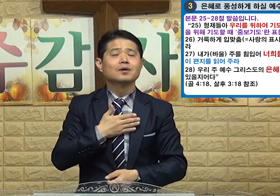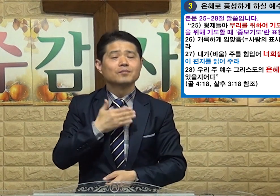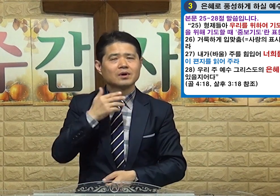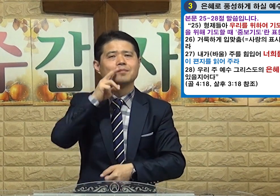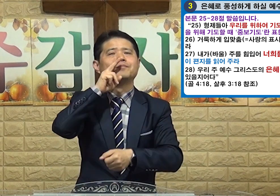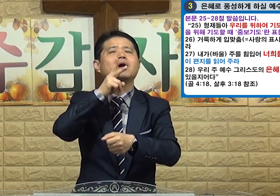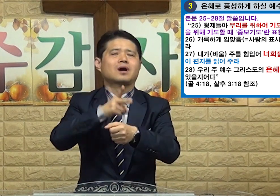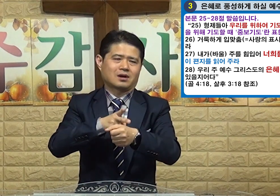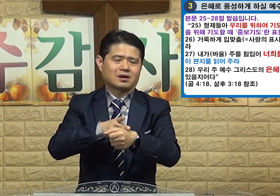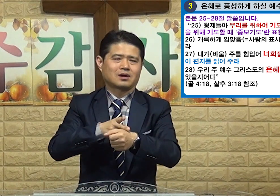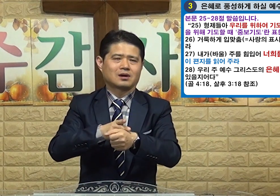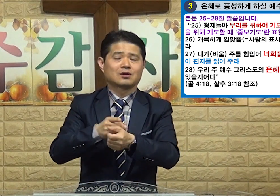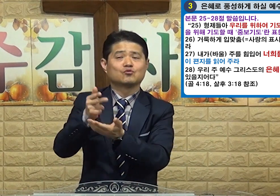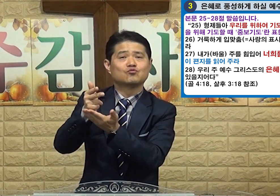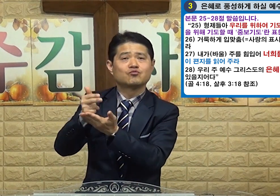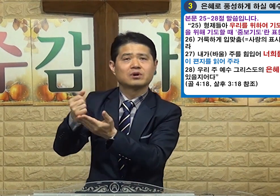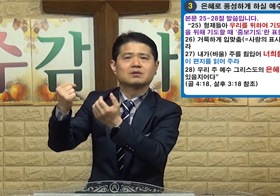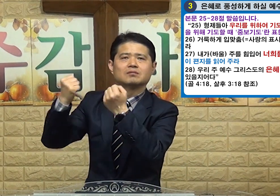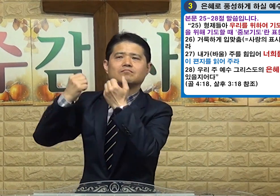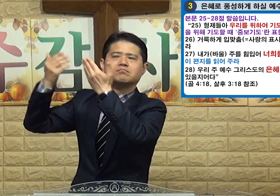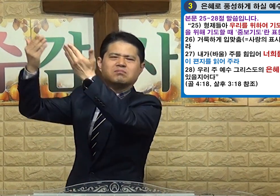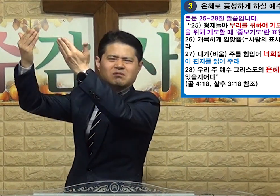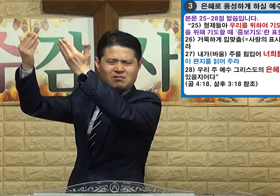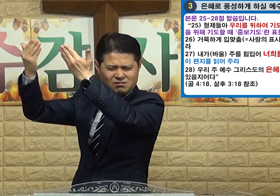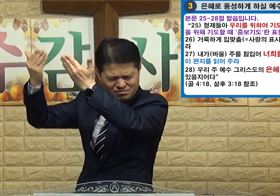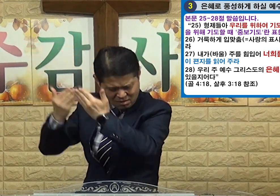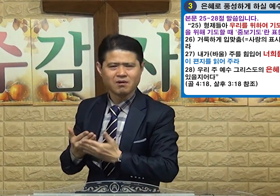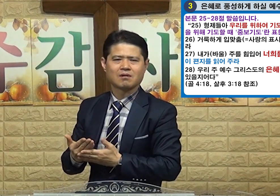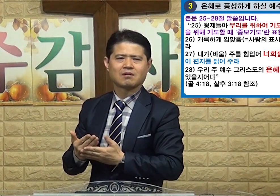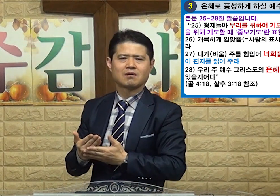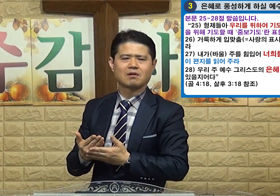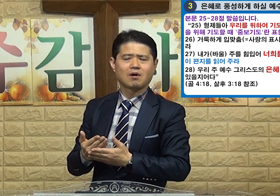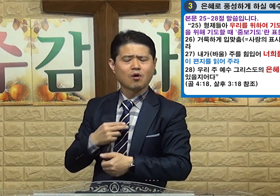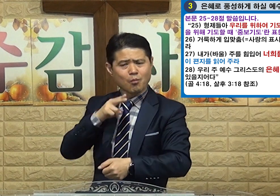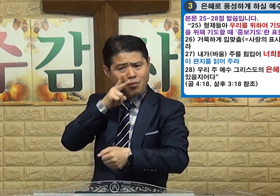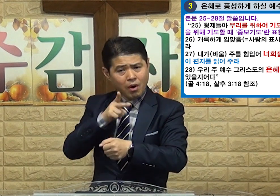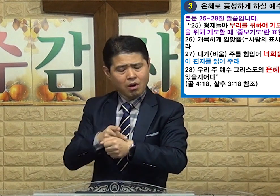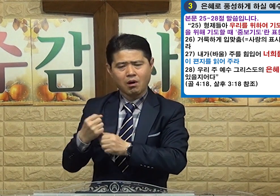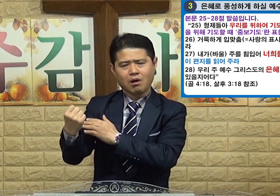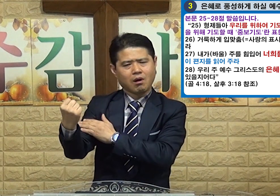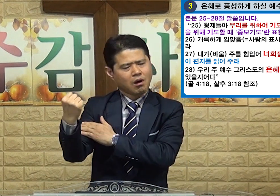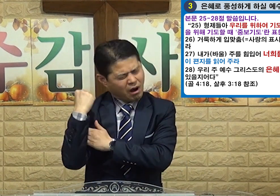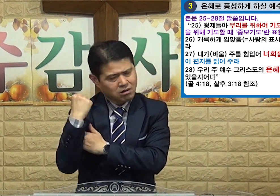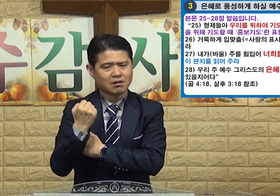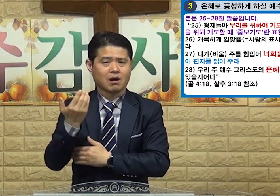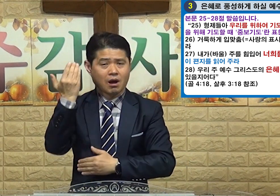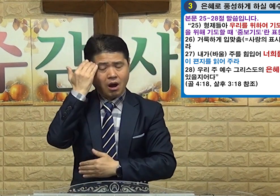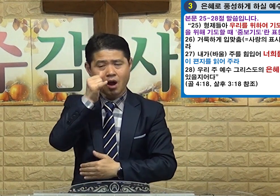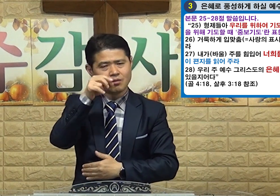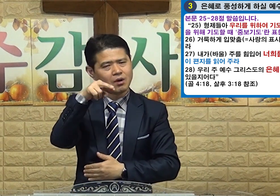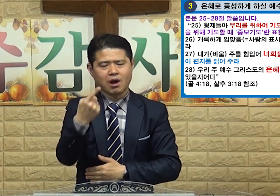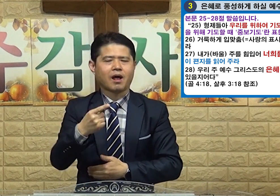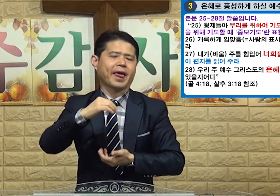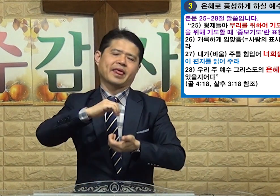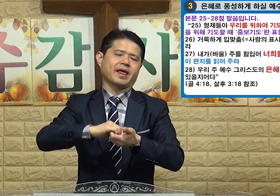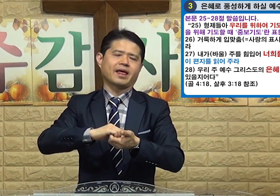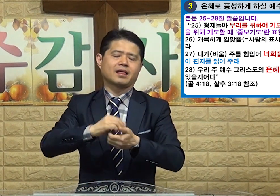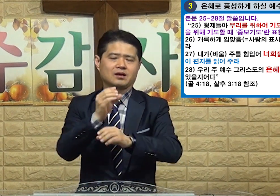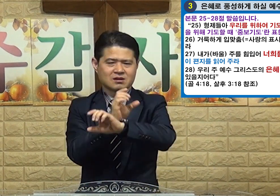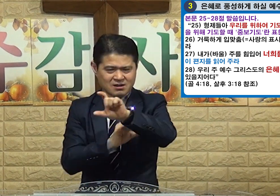27절에 내가 이 사도 바울이 주를 힘입어 너를 강하게 한다.